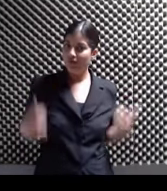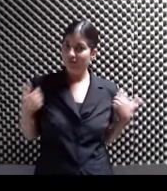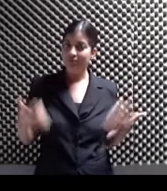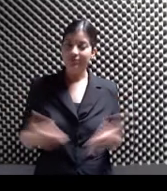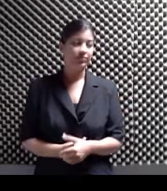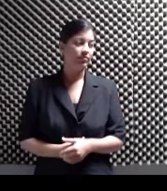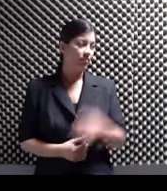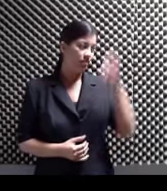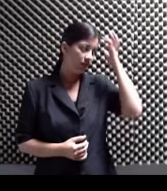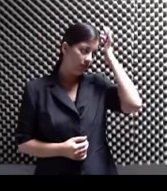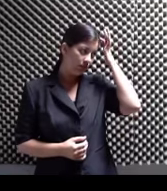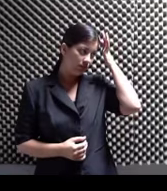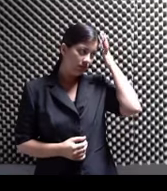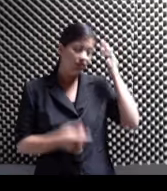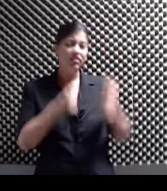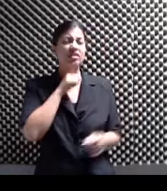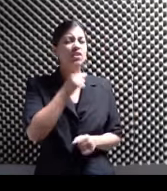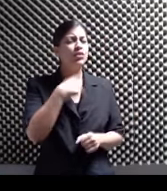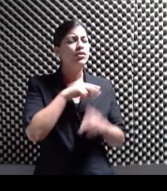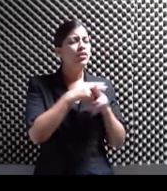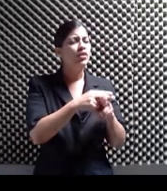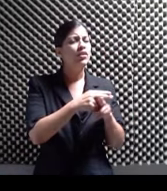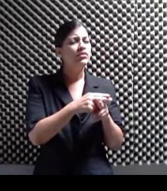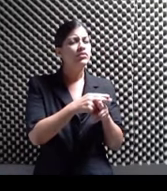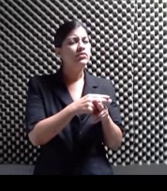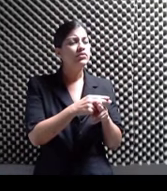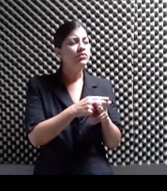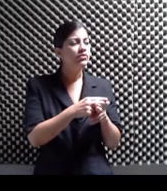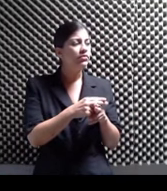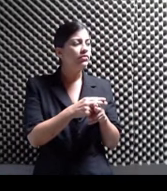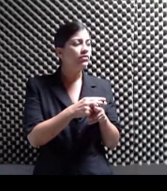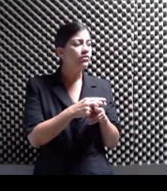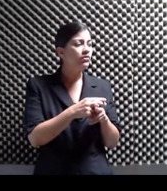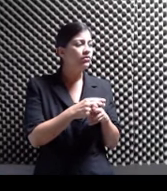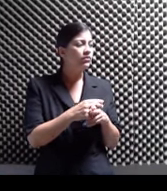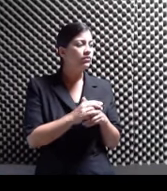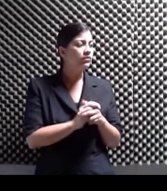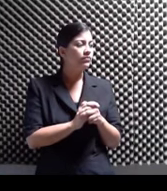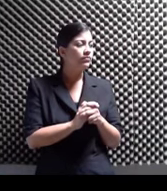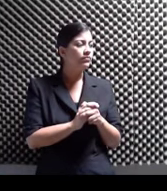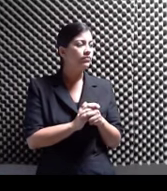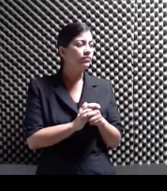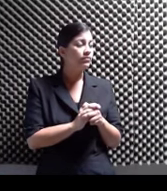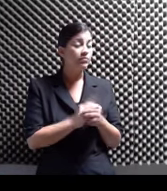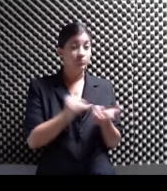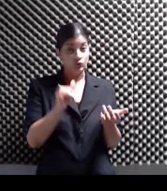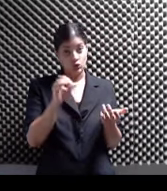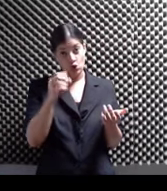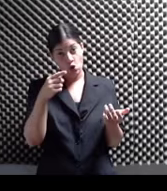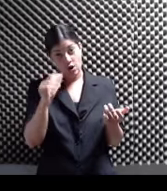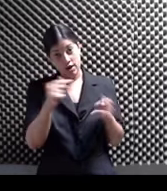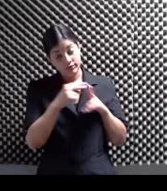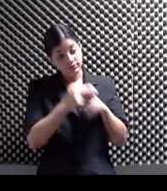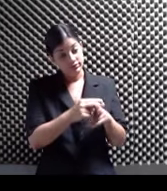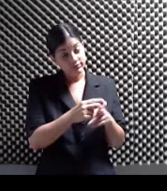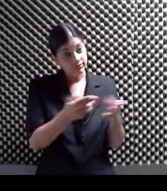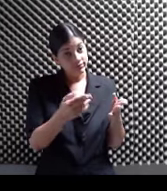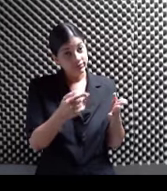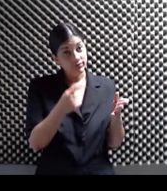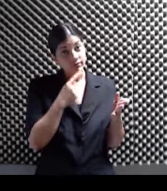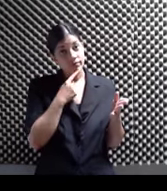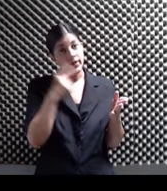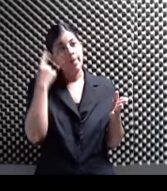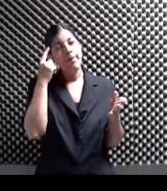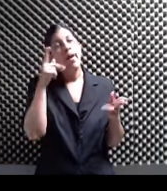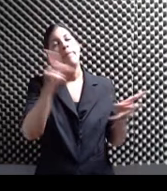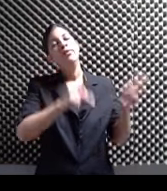esto es lo que llamamos entonces, en la práctica del yoga, pues llegar a llevarlo a